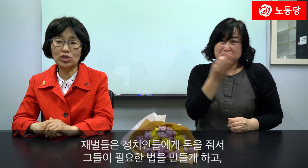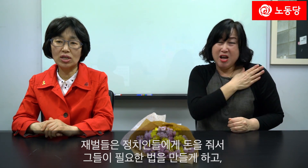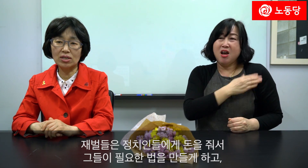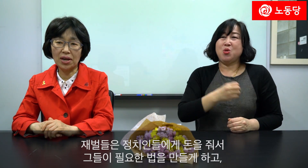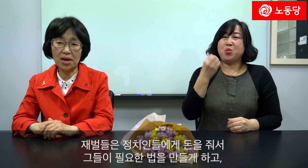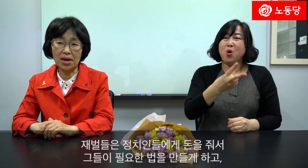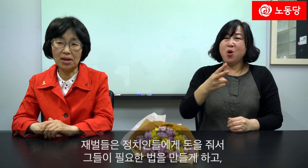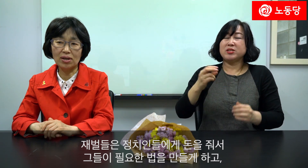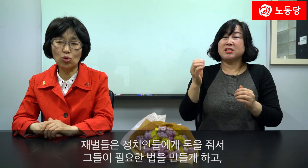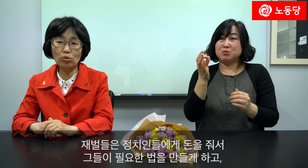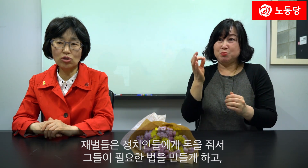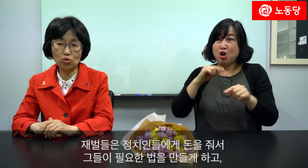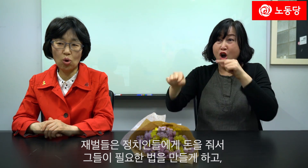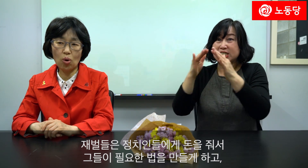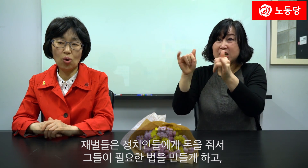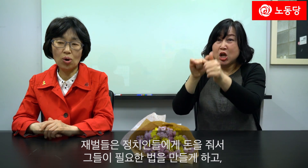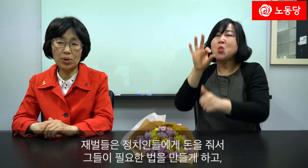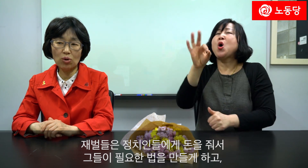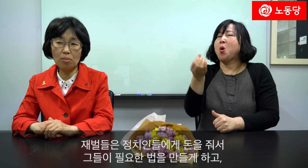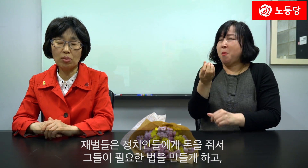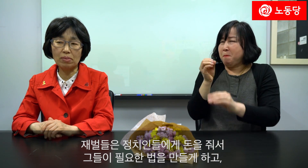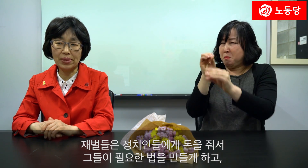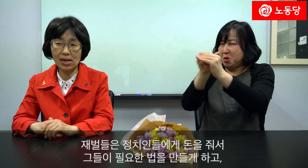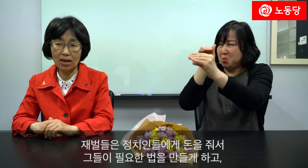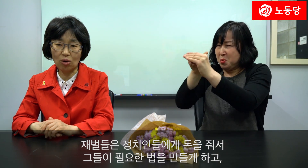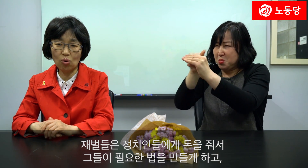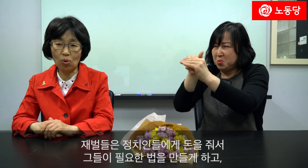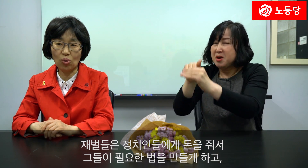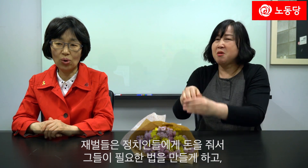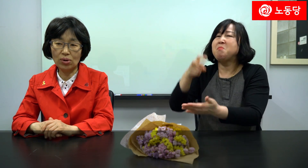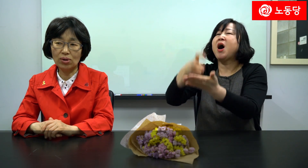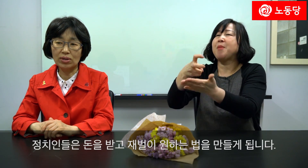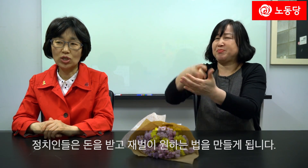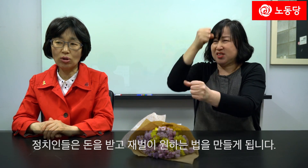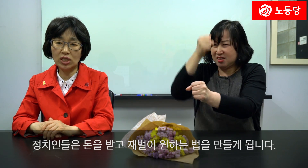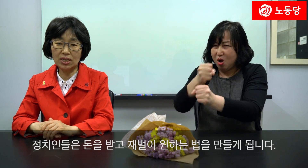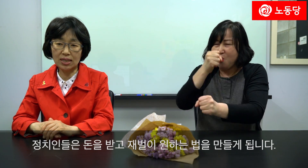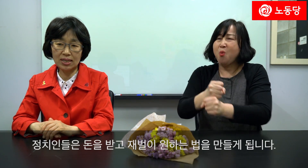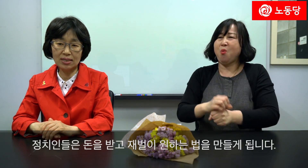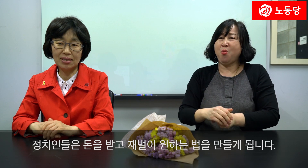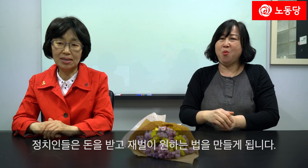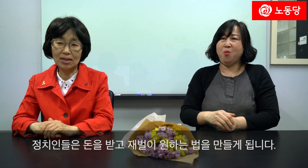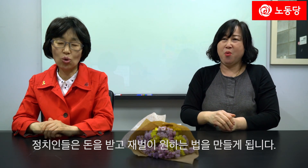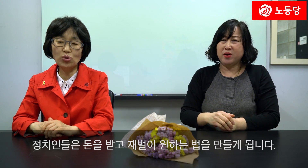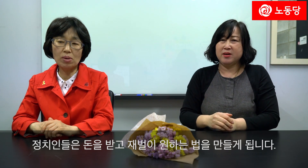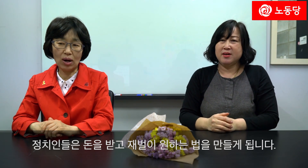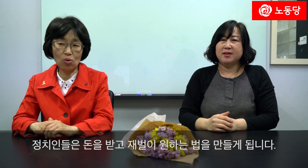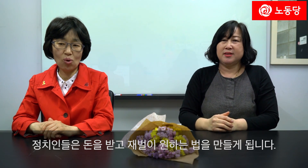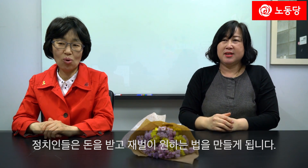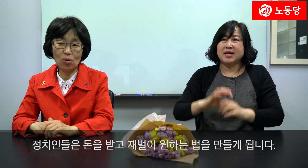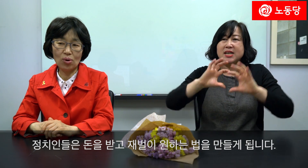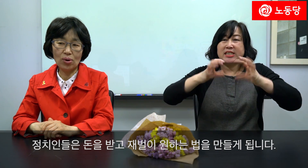재벌들은 정치인들에게 돈을 주고 필요한 법을 만들게 하고, 정치인들은